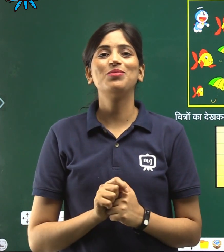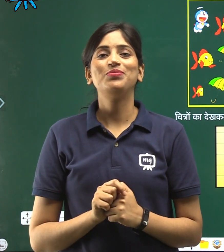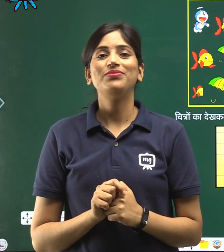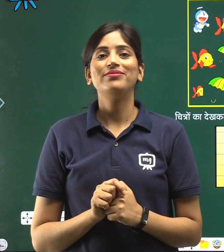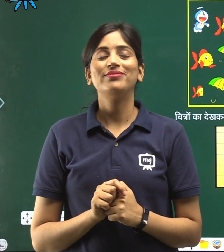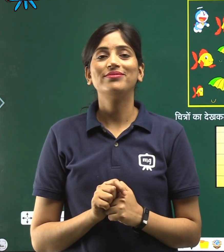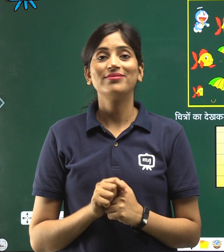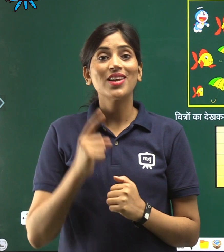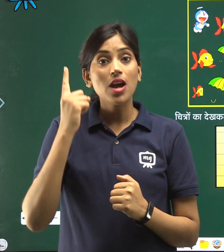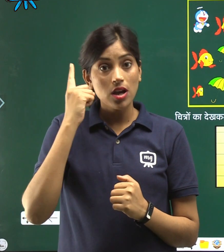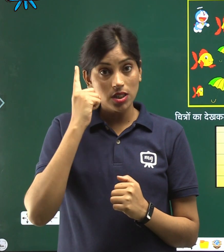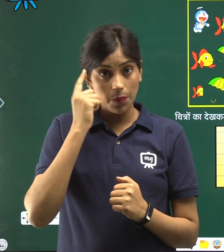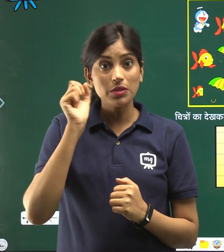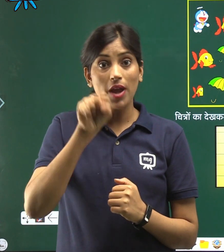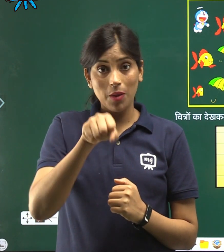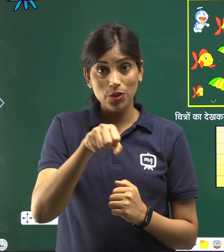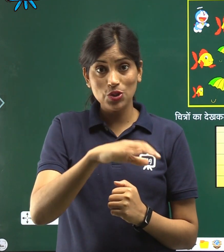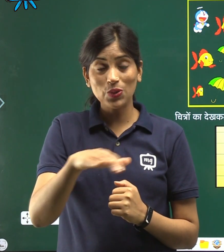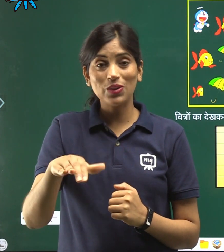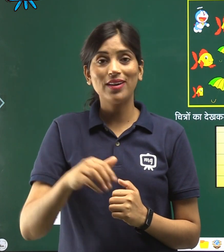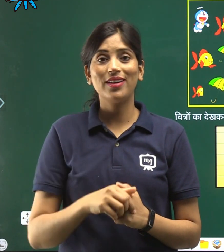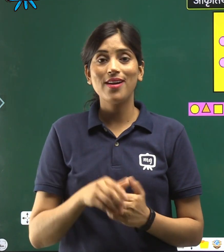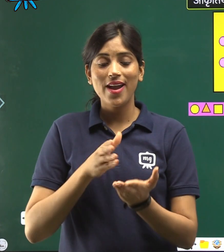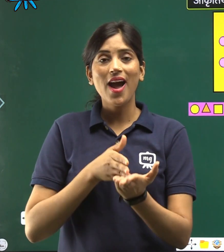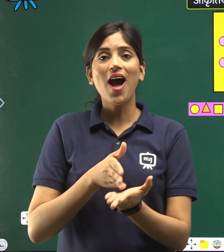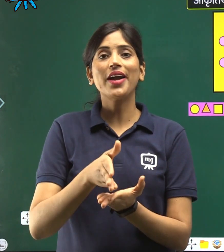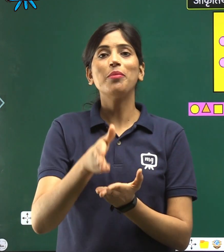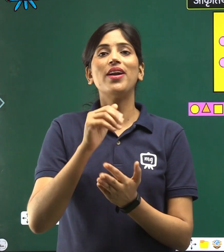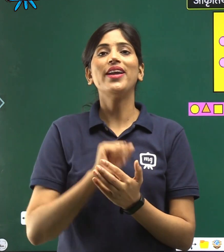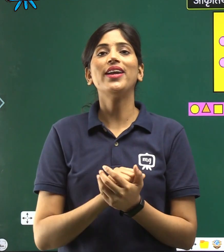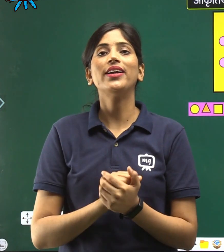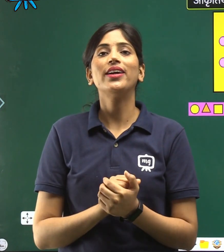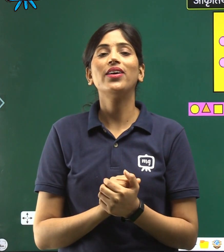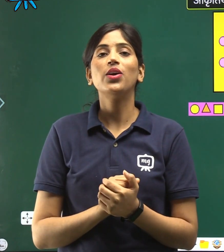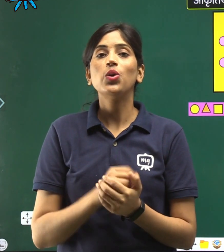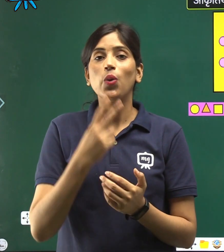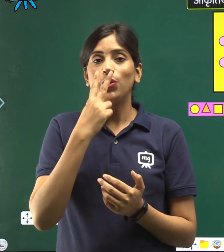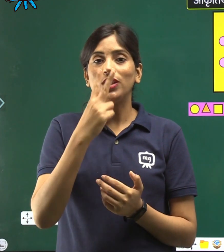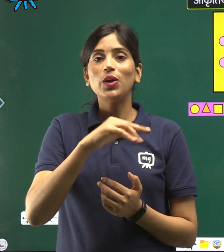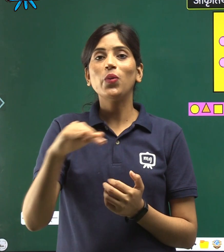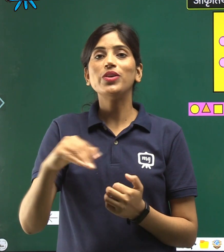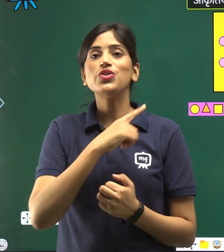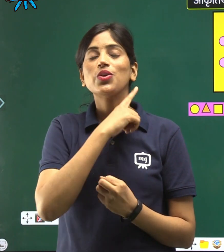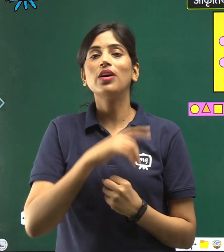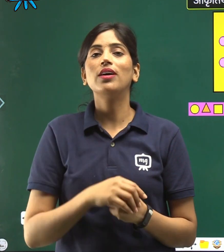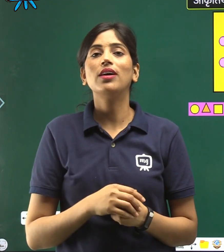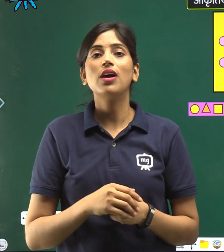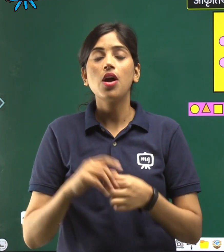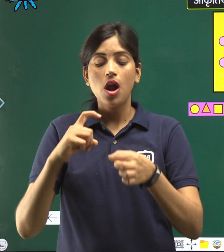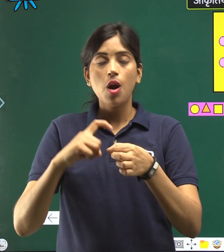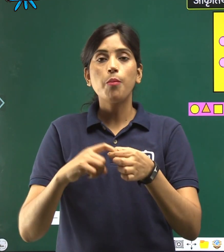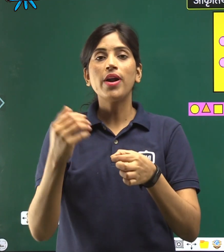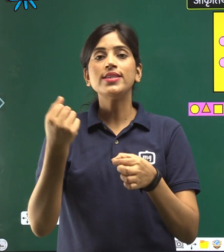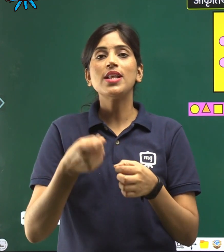2। समझ में आया बच्चों? आगे बढ़ें। देखो बच्चों, प्रश्न